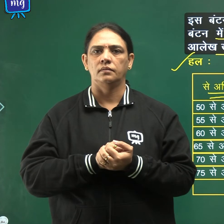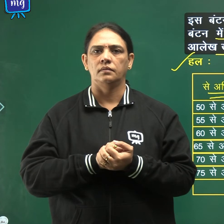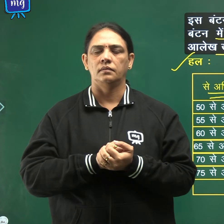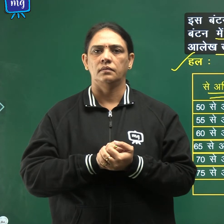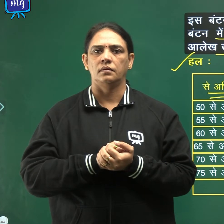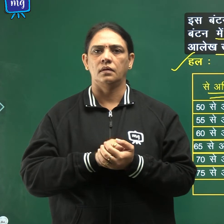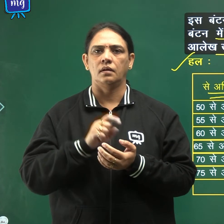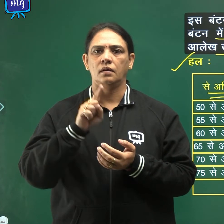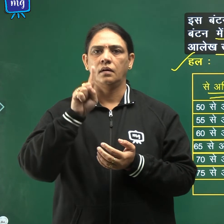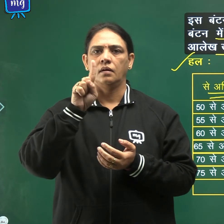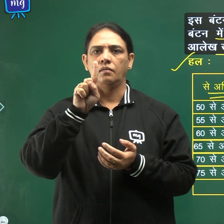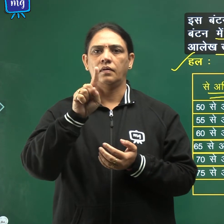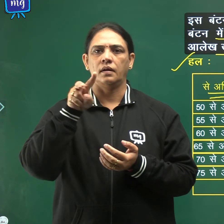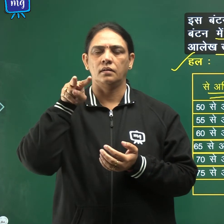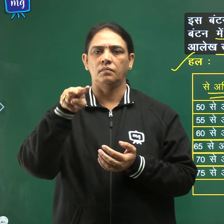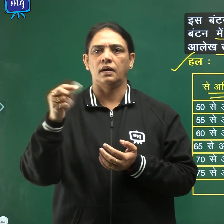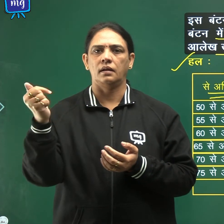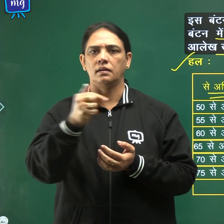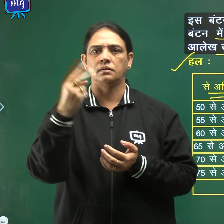100 माइनस 2